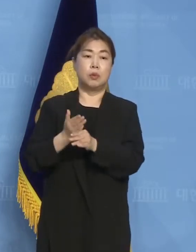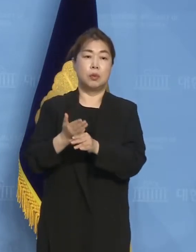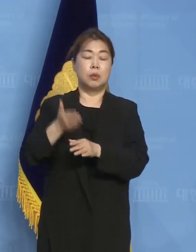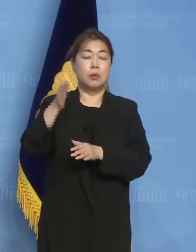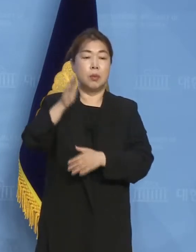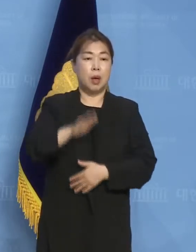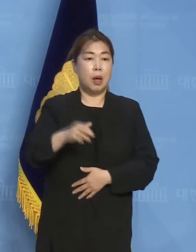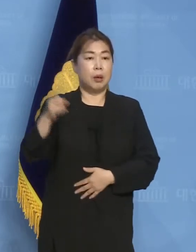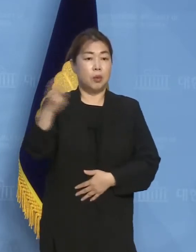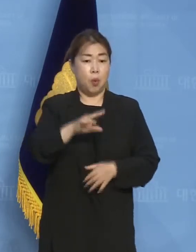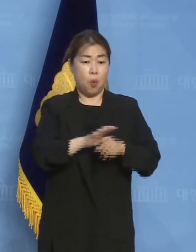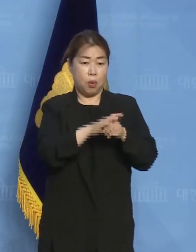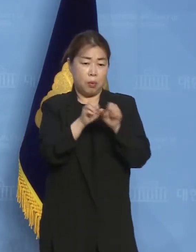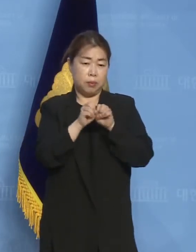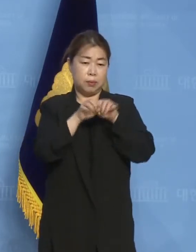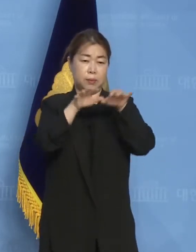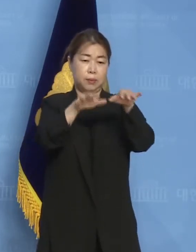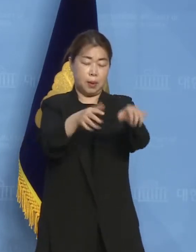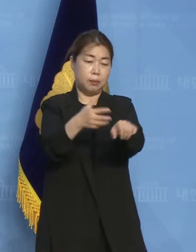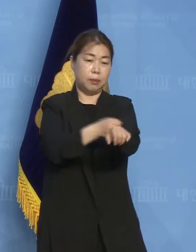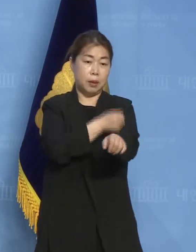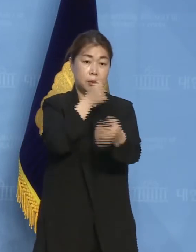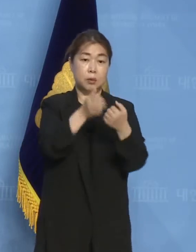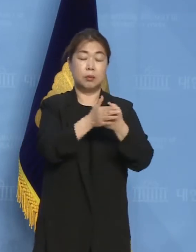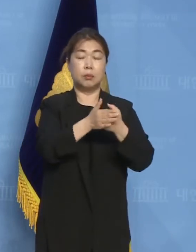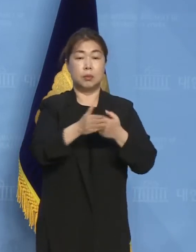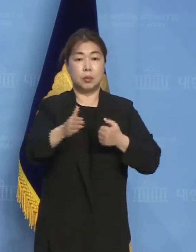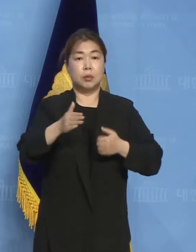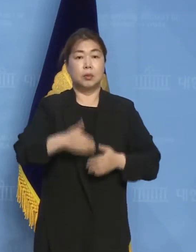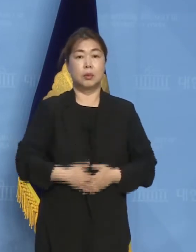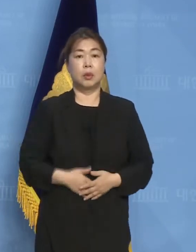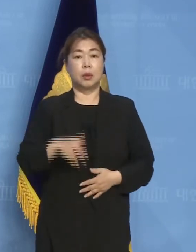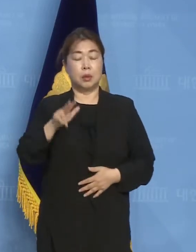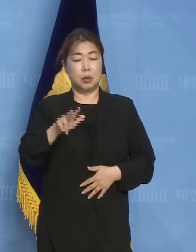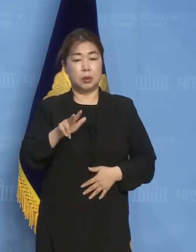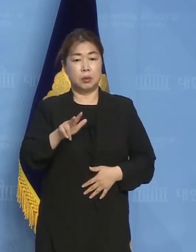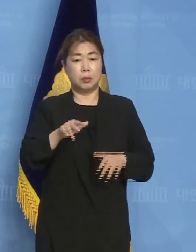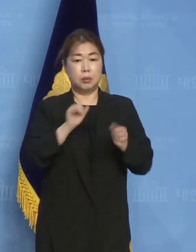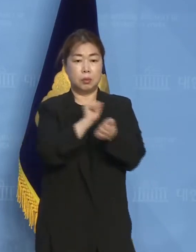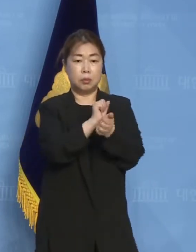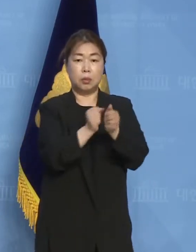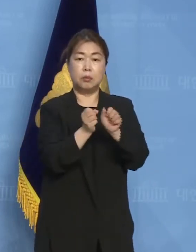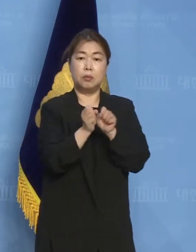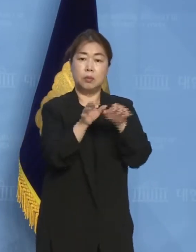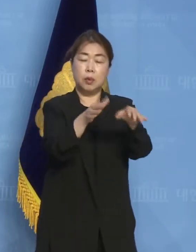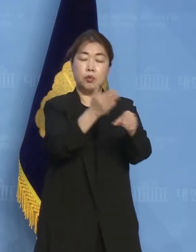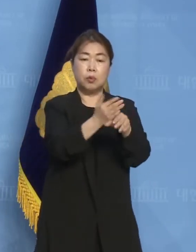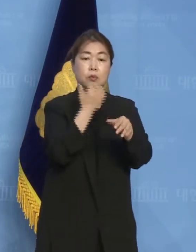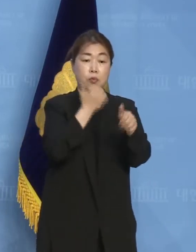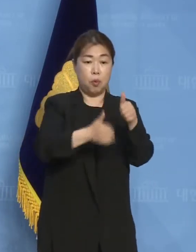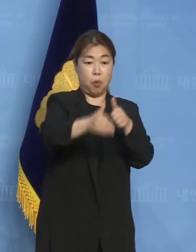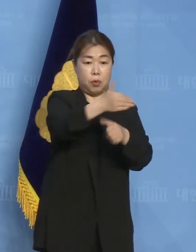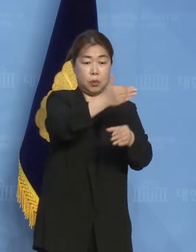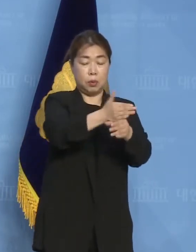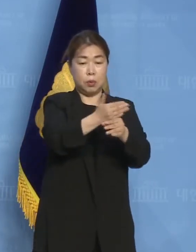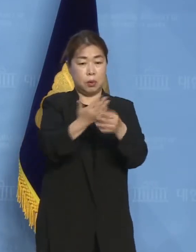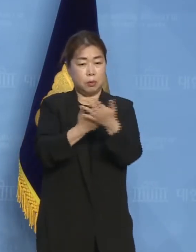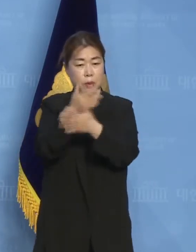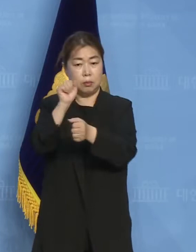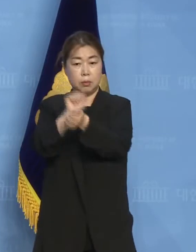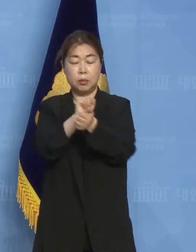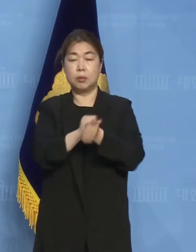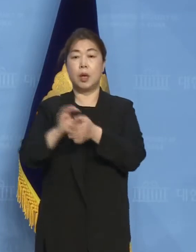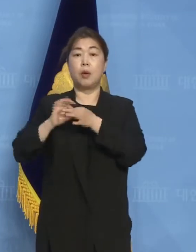와중에 다시금 코로나19 바이러스 대규모 확산이 진행되고 있습니다. 수도권을 중심으로 깜깜이